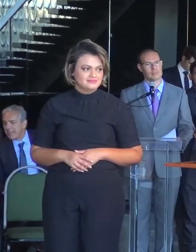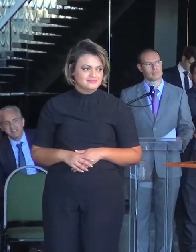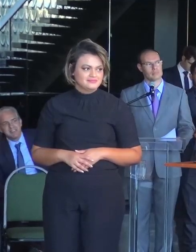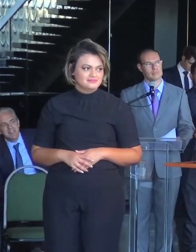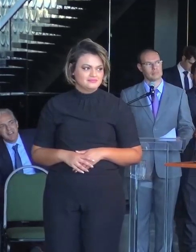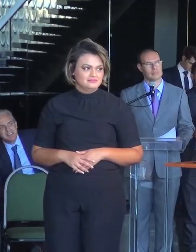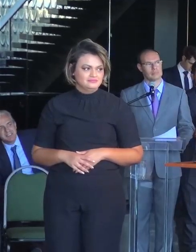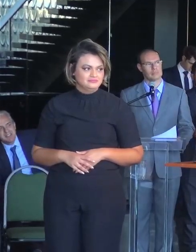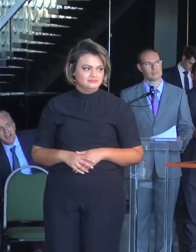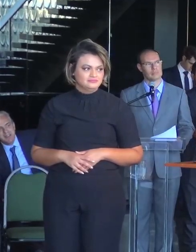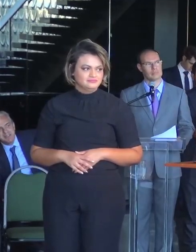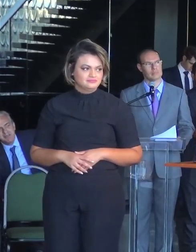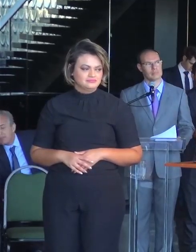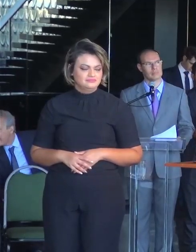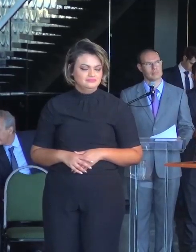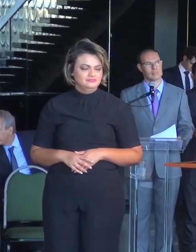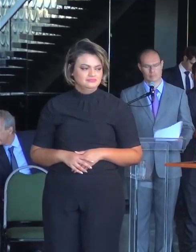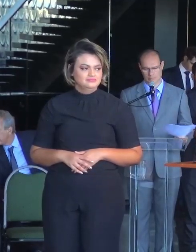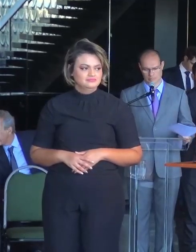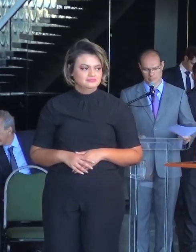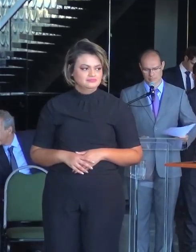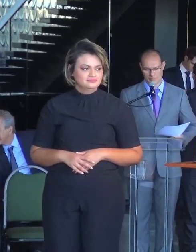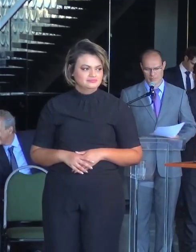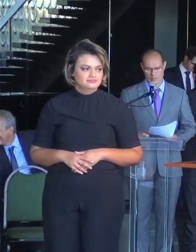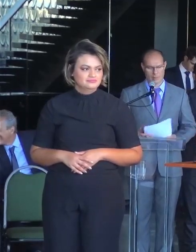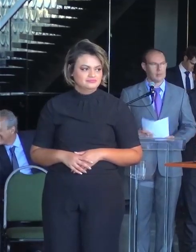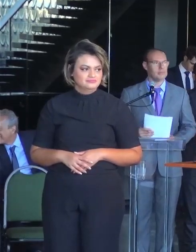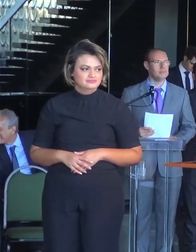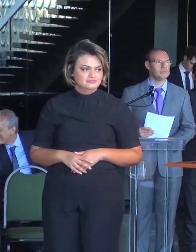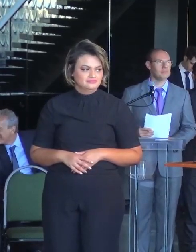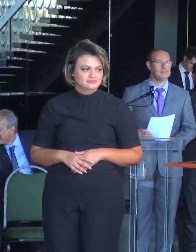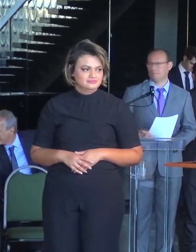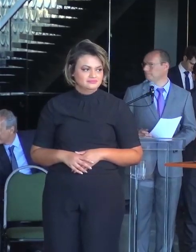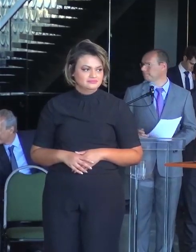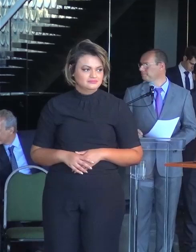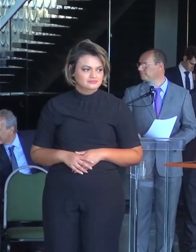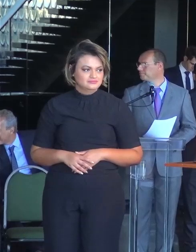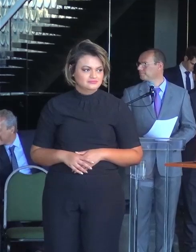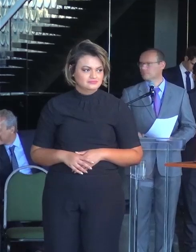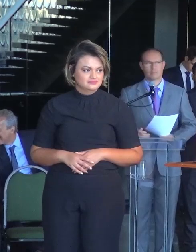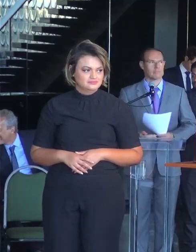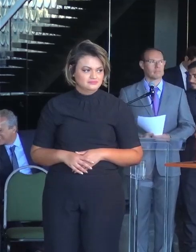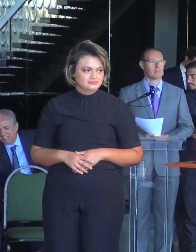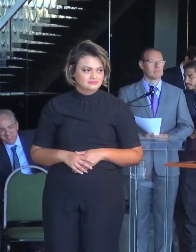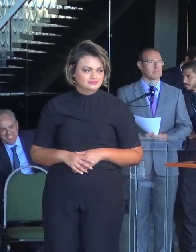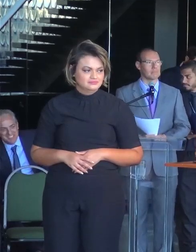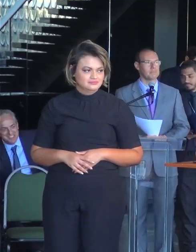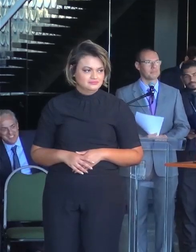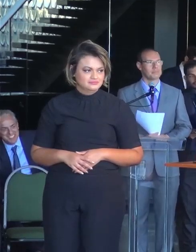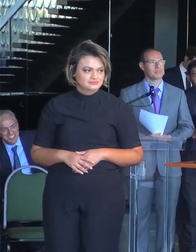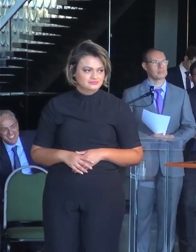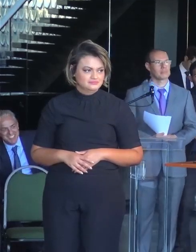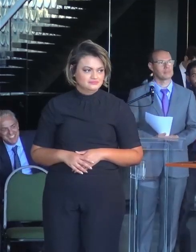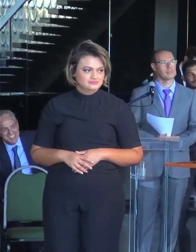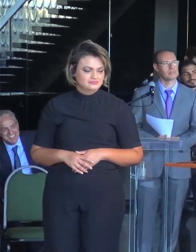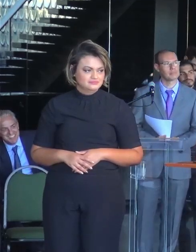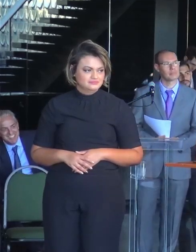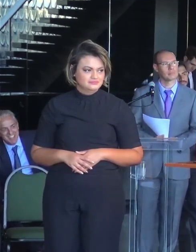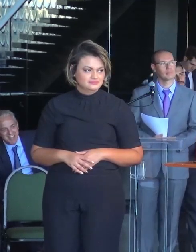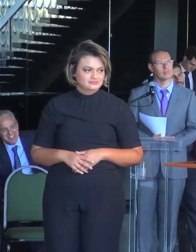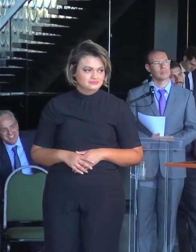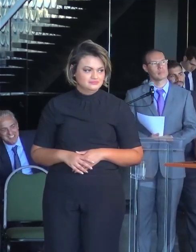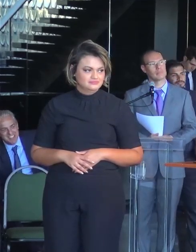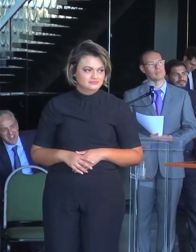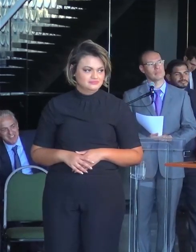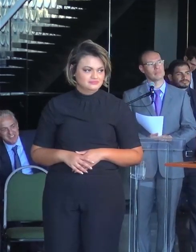cuidar da defesa dos consumidores. A Secretaria Nacional do Consumidor completa 10 anos com muitos avanços, conquistas e